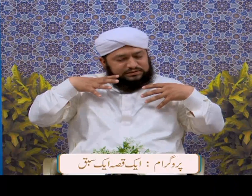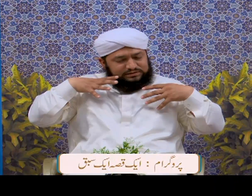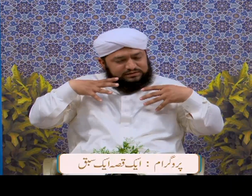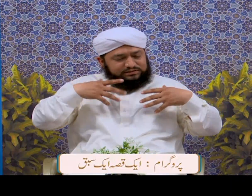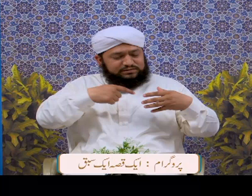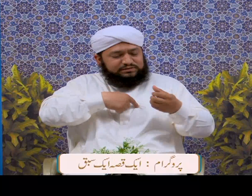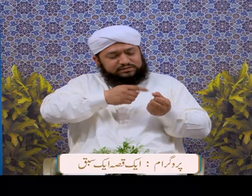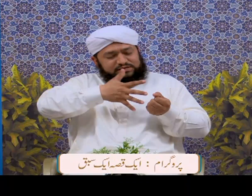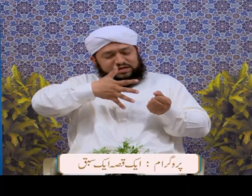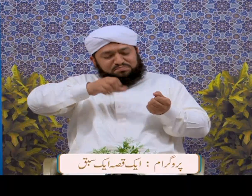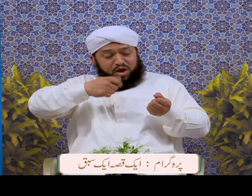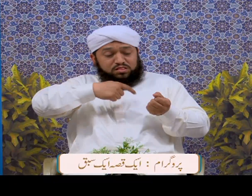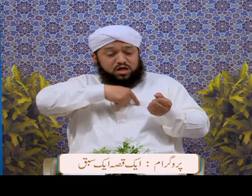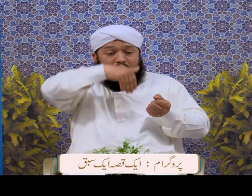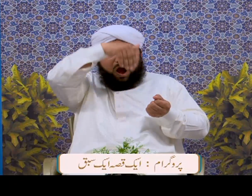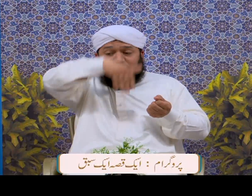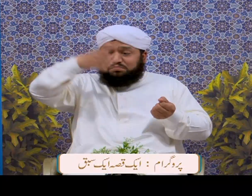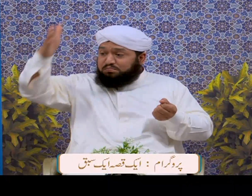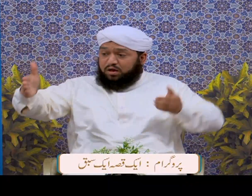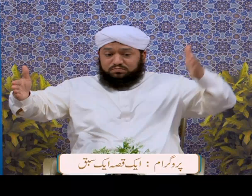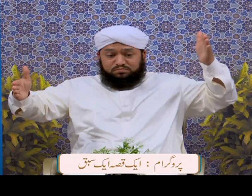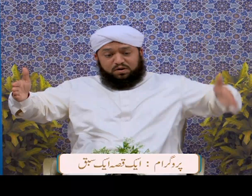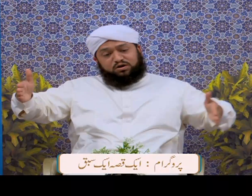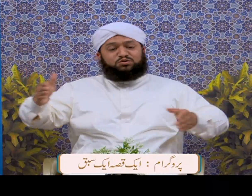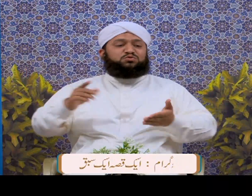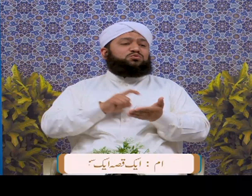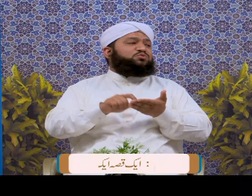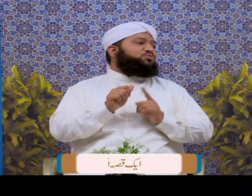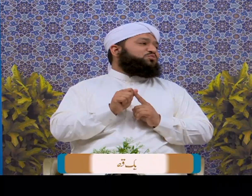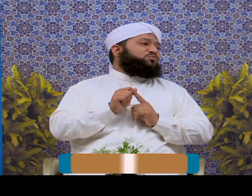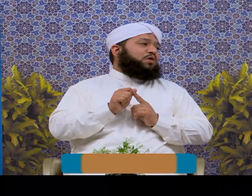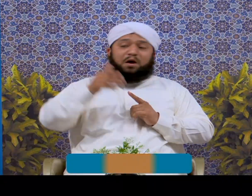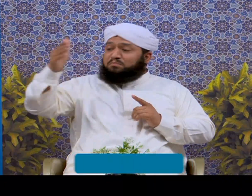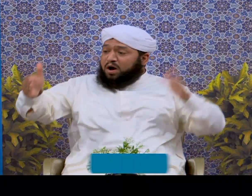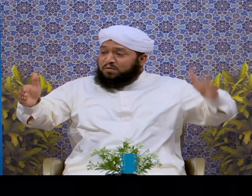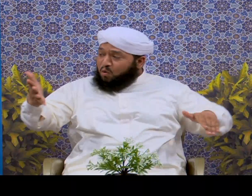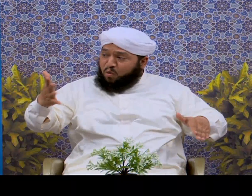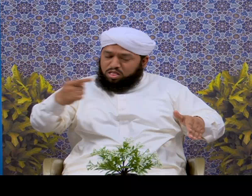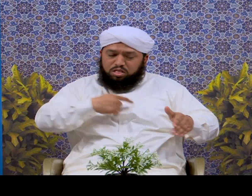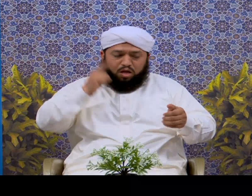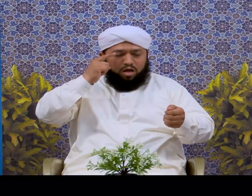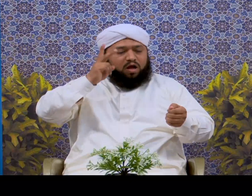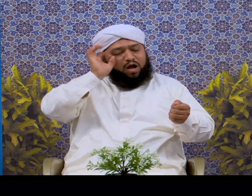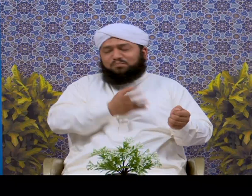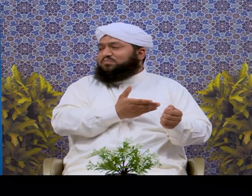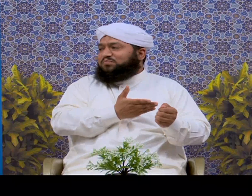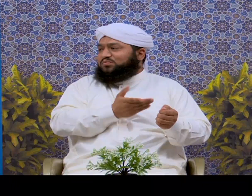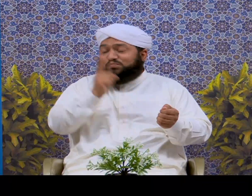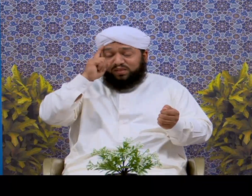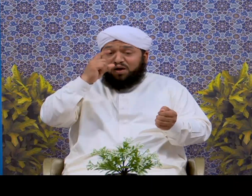اگر ہم دل کے راستے بند نہیں کریں گے تو دل کی صفائی ہو نہیں پائے گی۔ لہٰذا روزہ تو رکھنا ہی رکھنا ہے، اس کے ساتھ